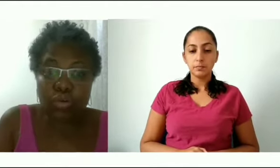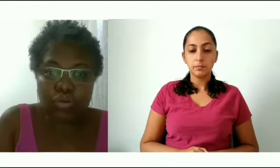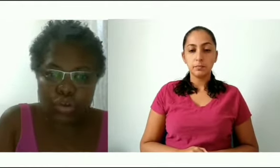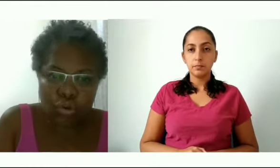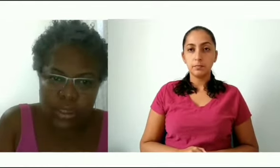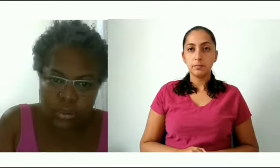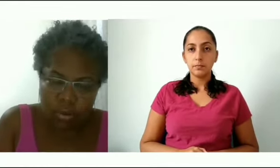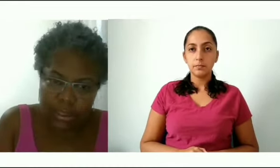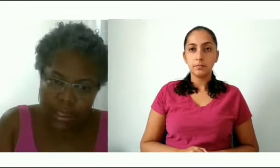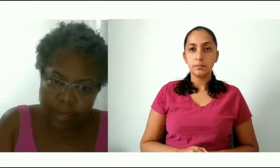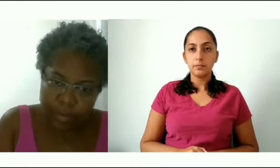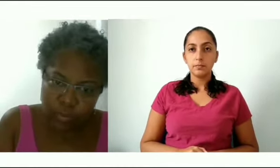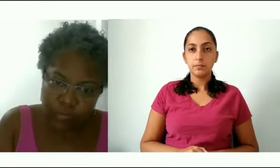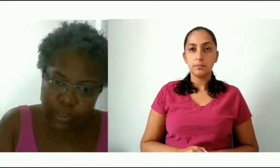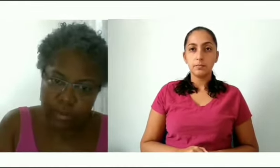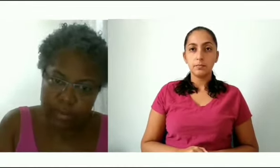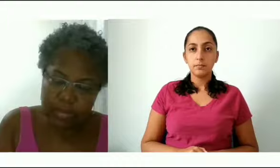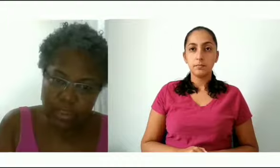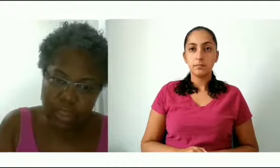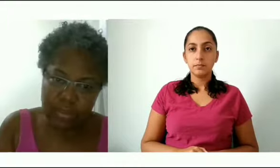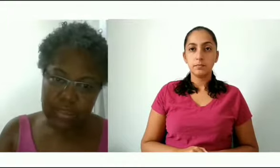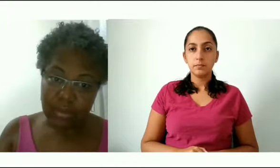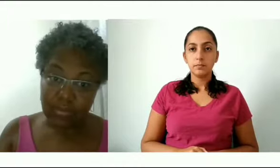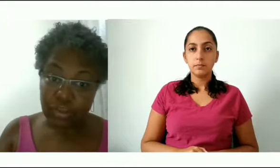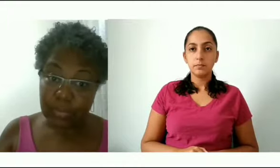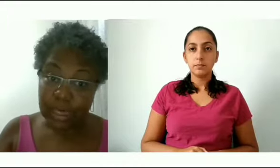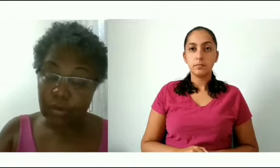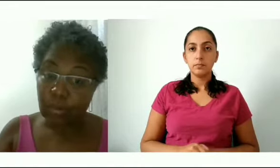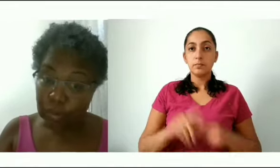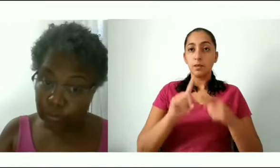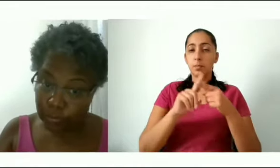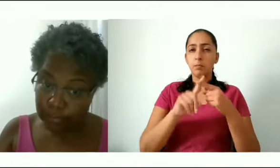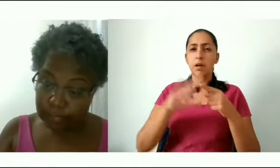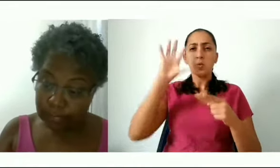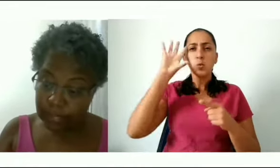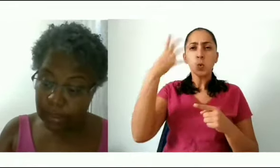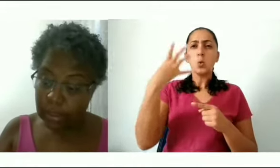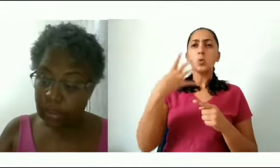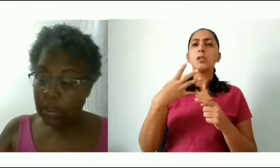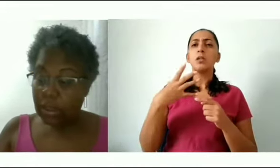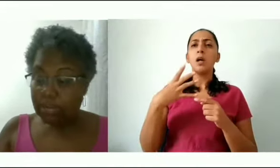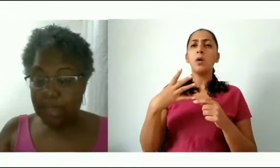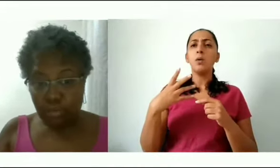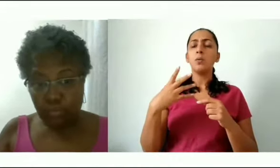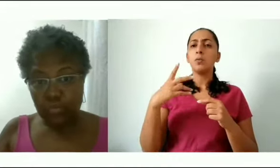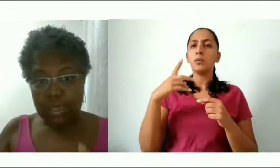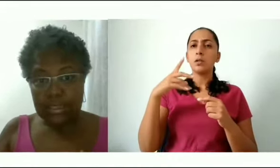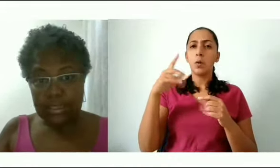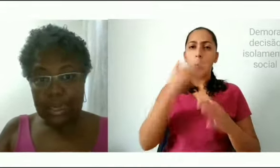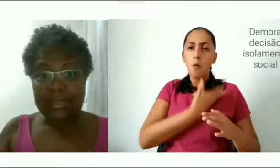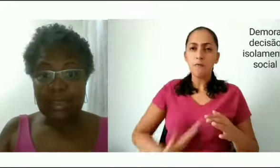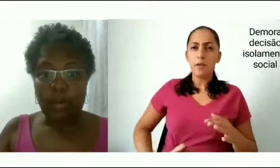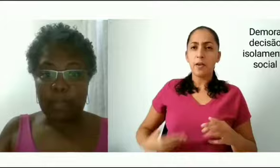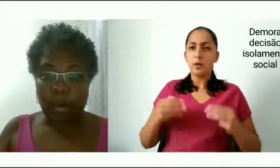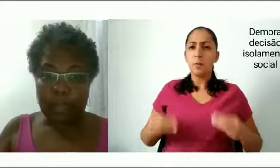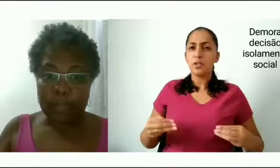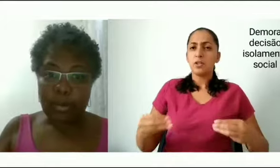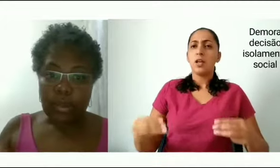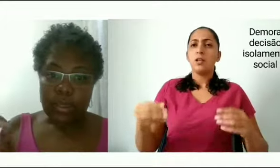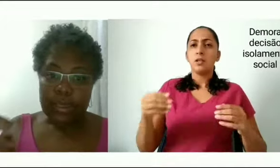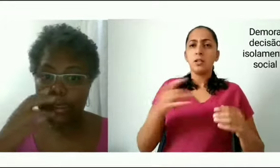as soluções encontradas pelo governo, pelo Ministério da Saúde, demoraram muito. Mesmo assim, até